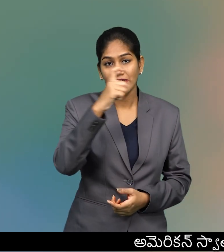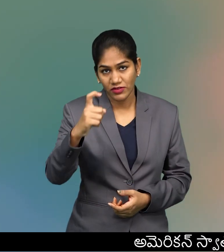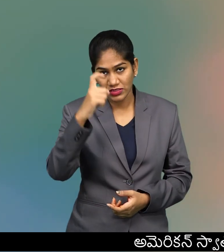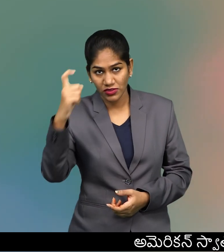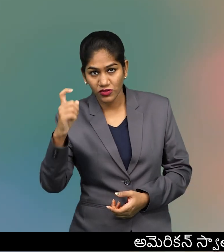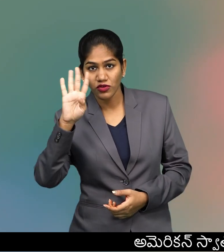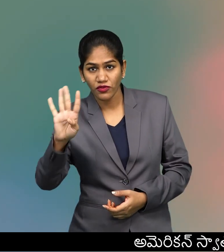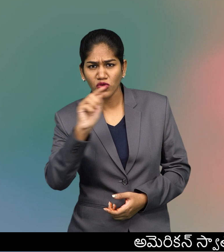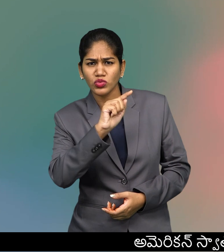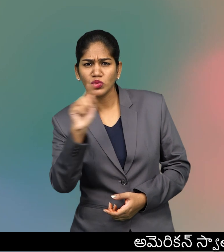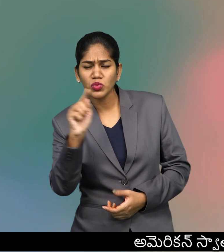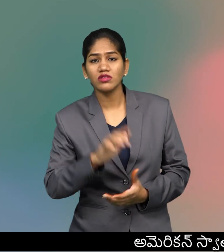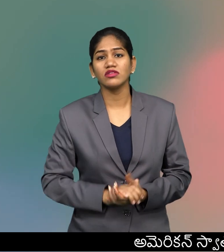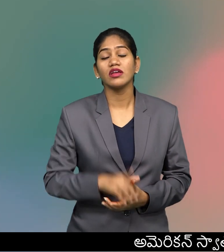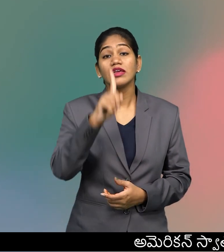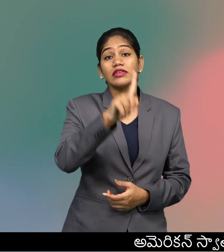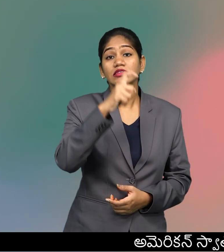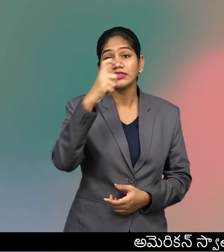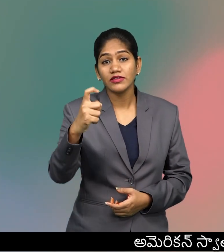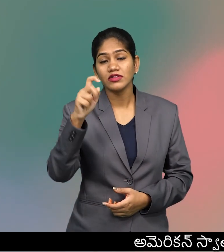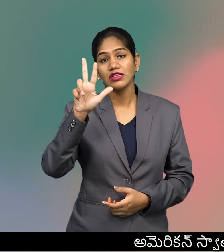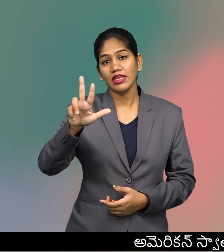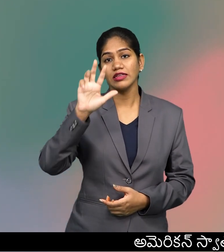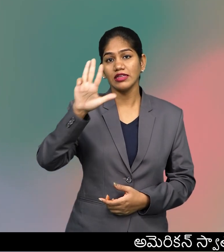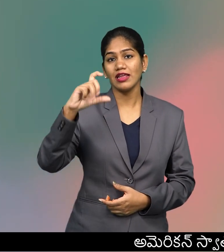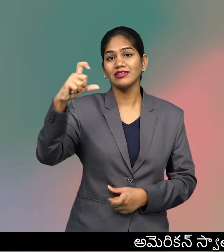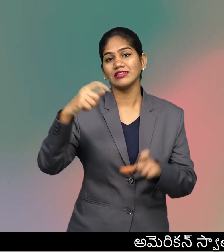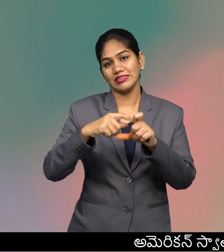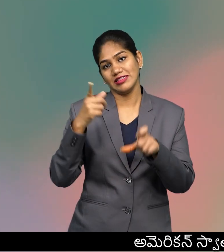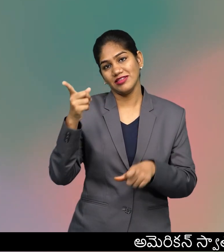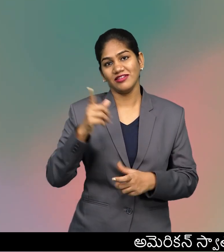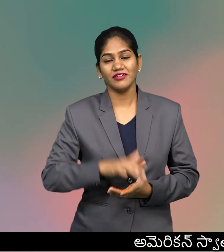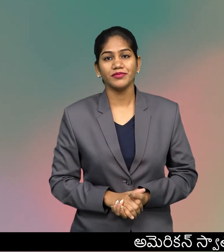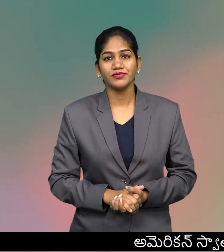1789 CE.